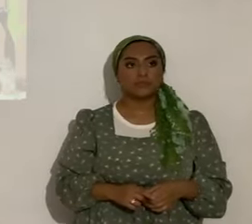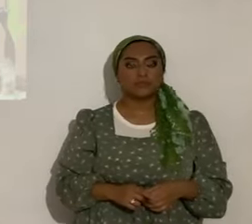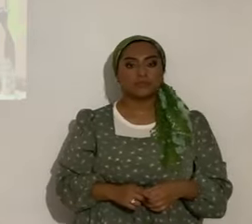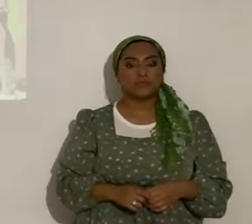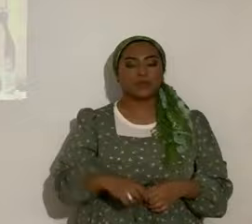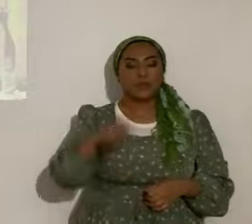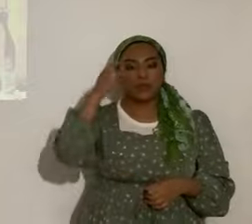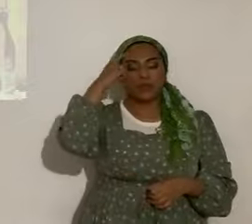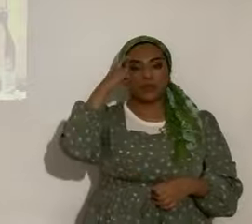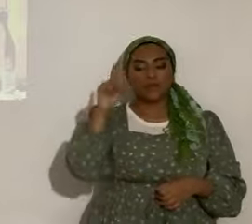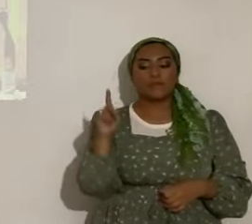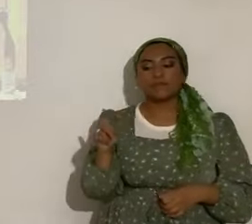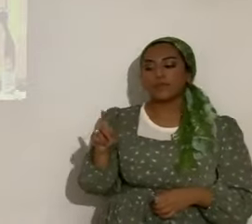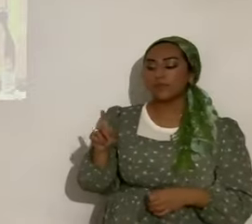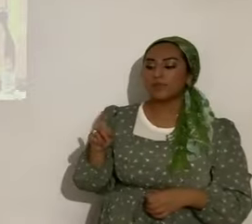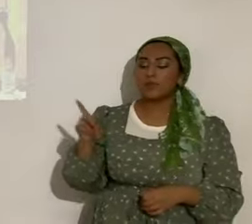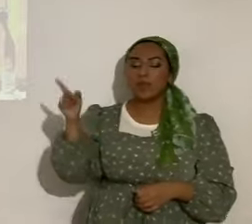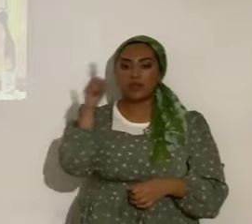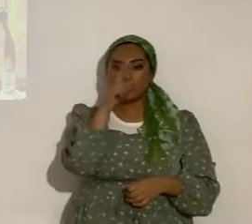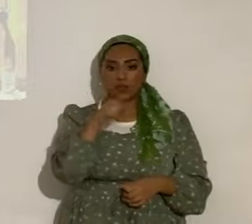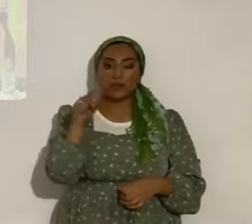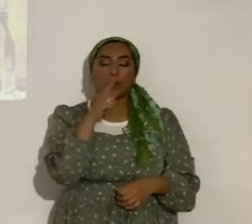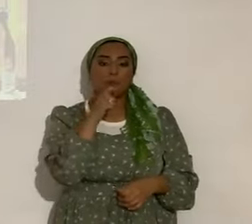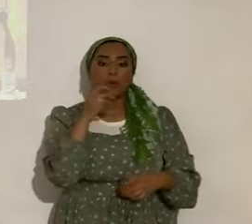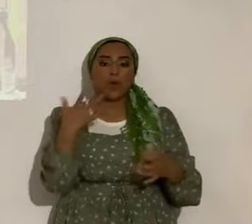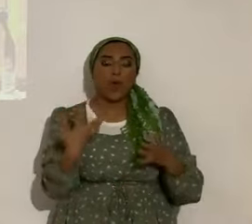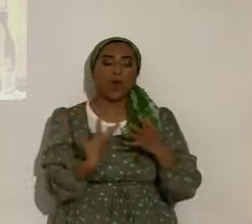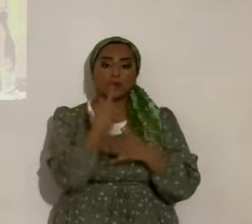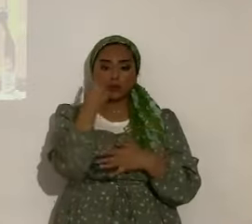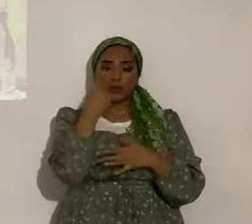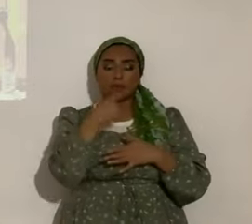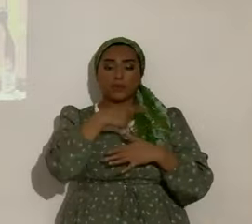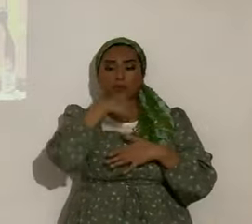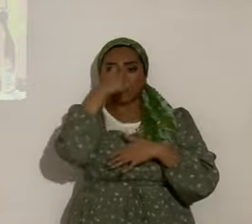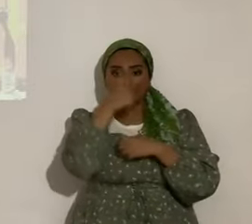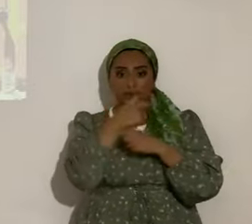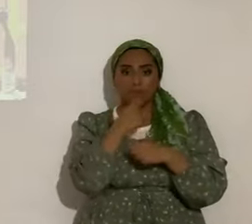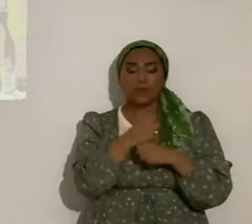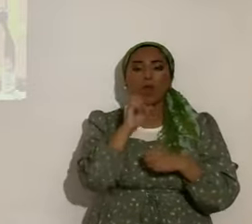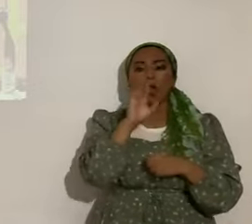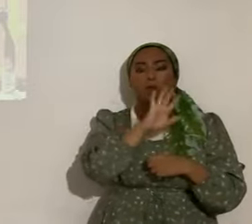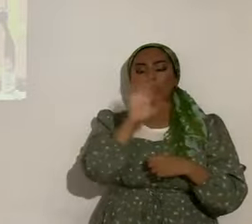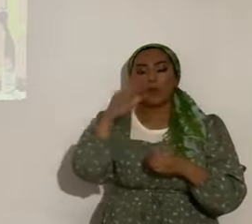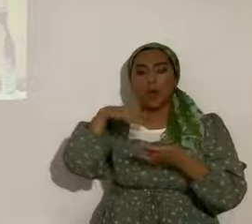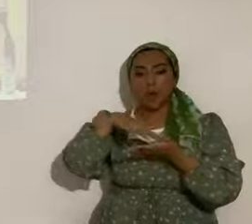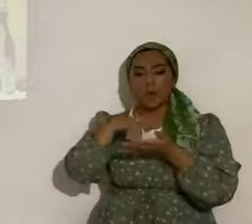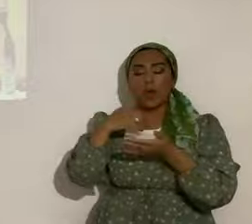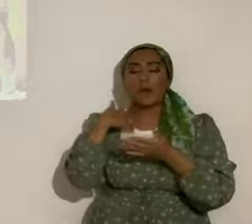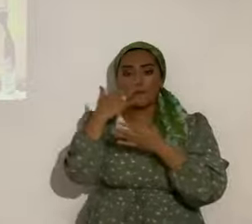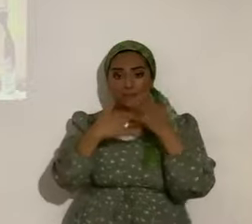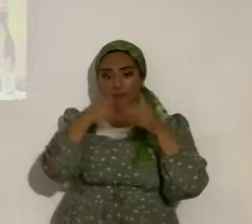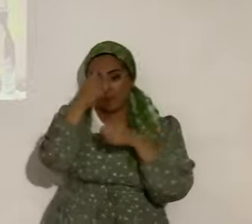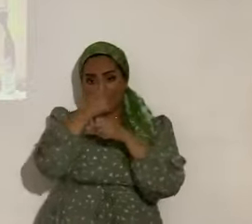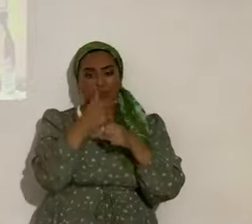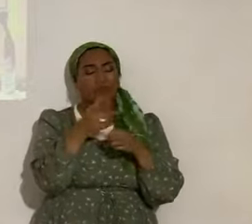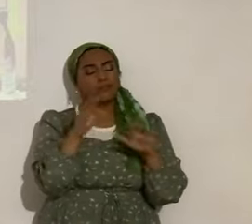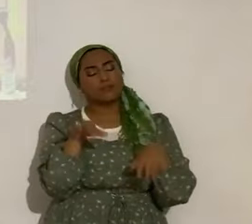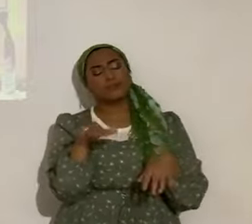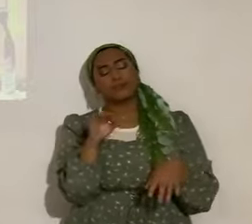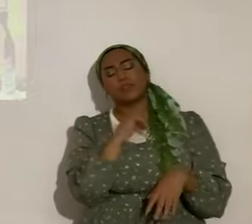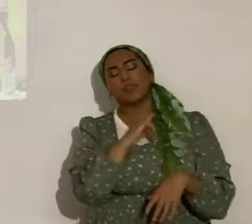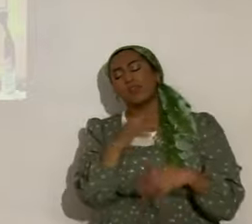Para los que son nuevecitos o son débiles, porque hay hermanos que me dicen, yo